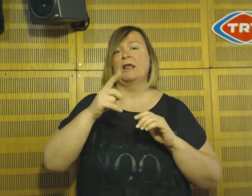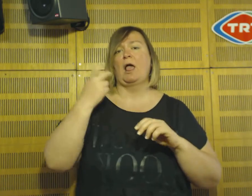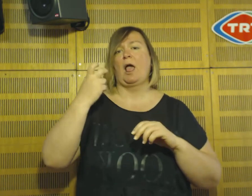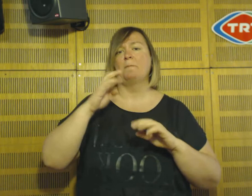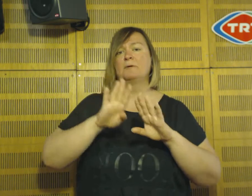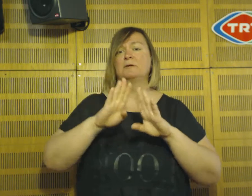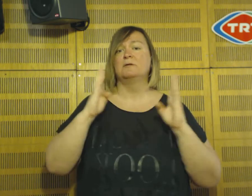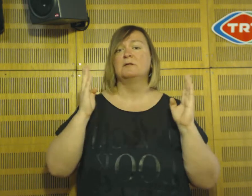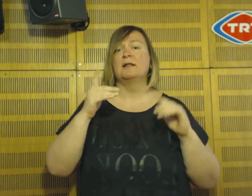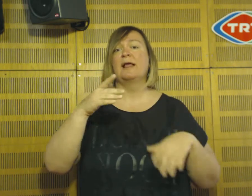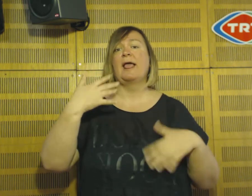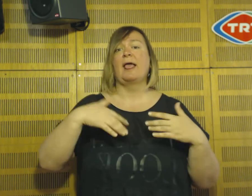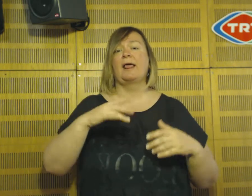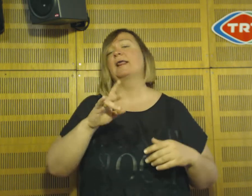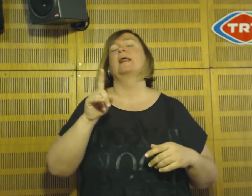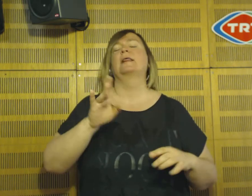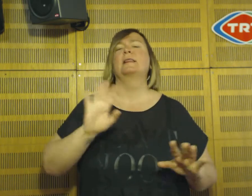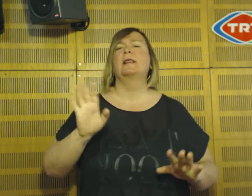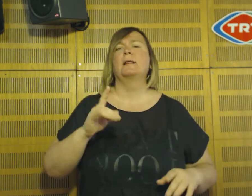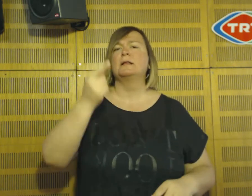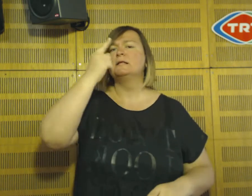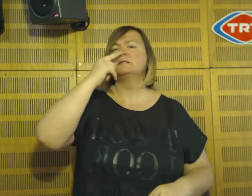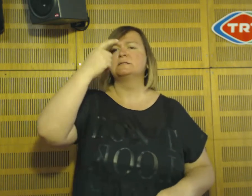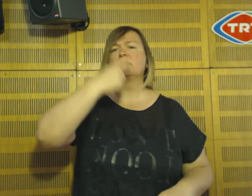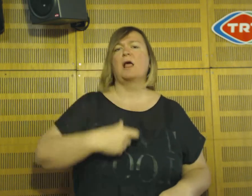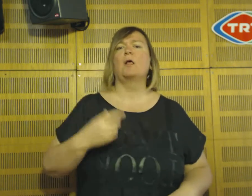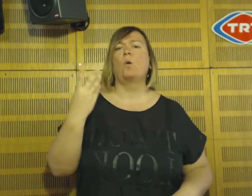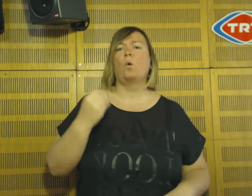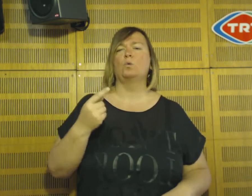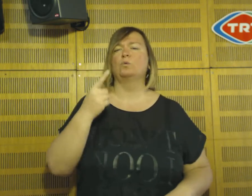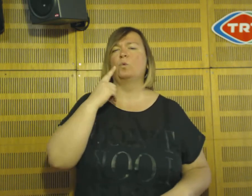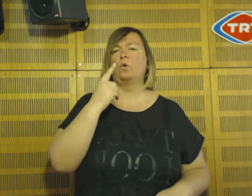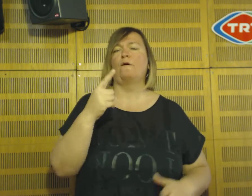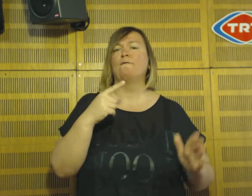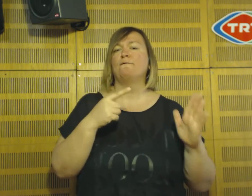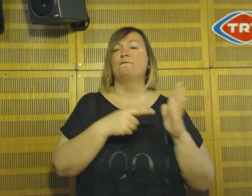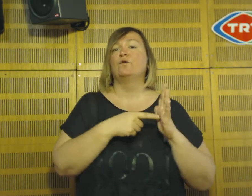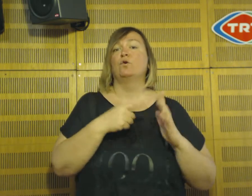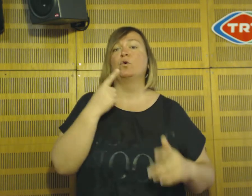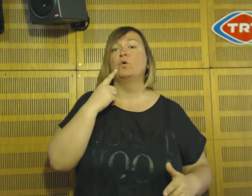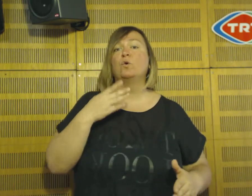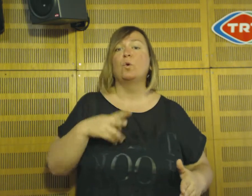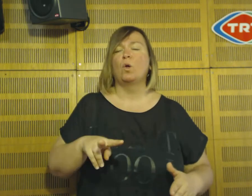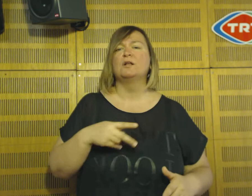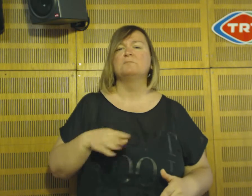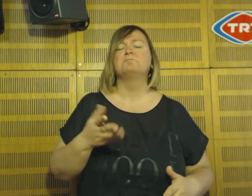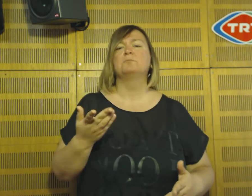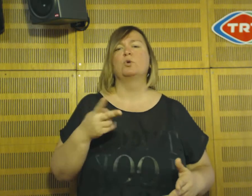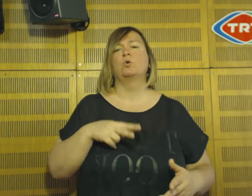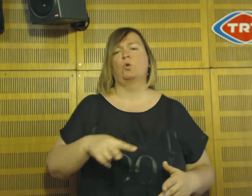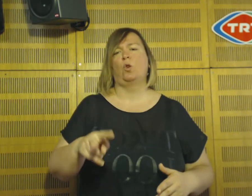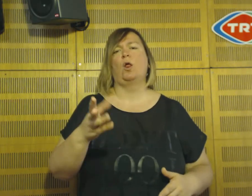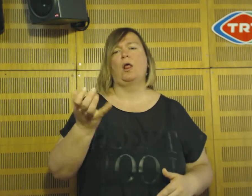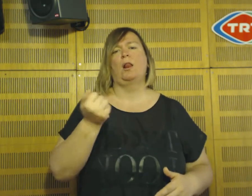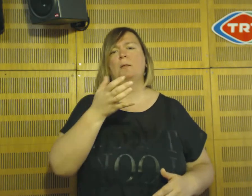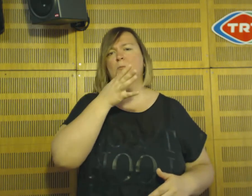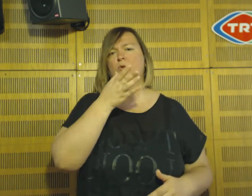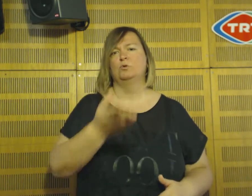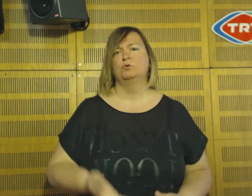o engelli bireyler değil, birey olduğu üzerinden o vurguyla yola çıktığımızda bayağı bir yol alabiliyorsunuz. Evet. Ama